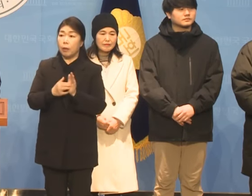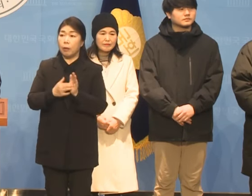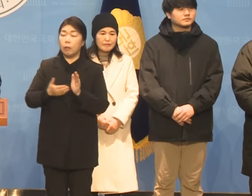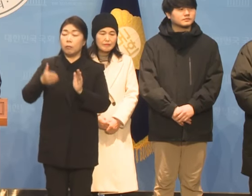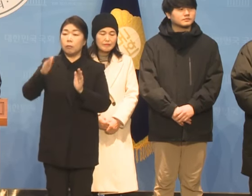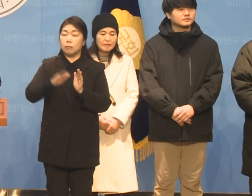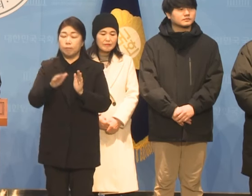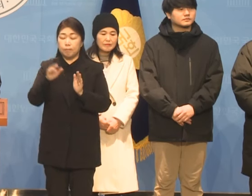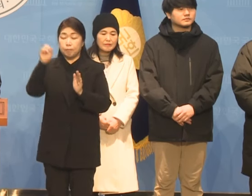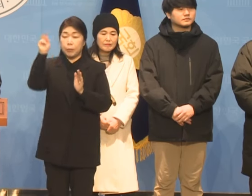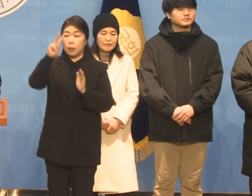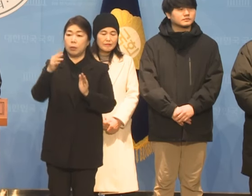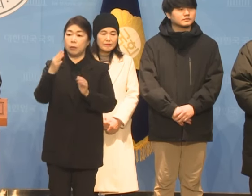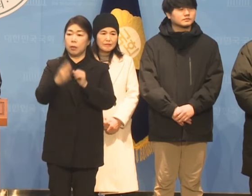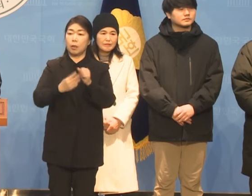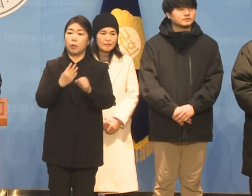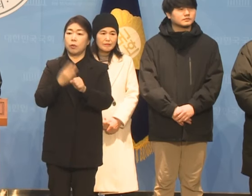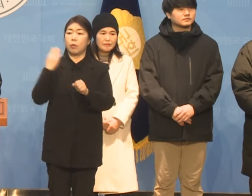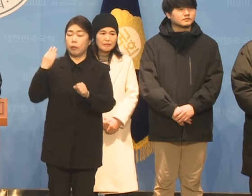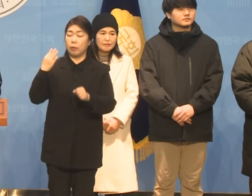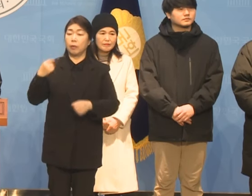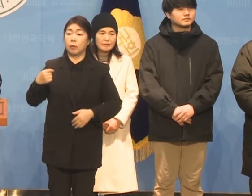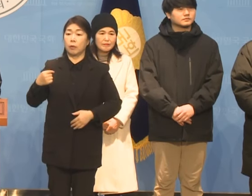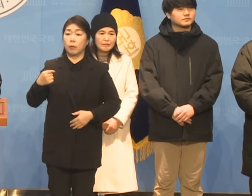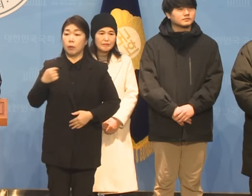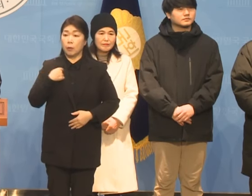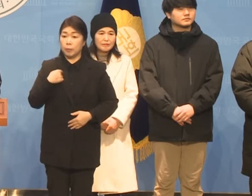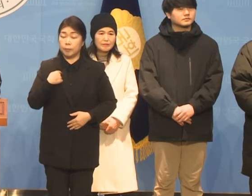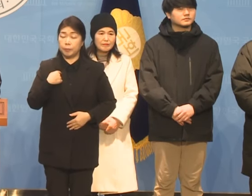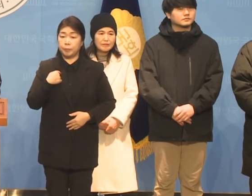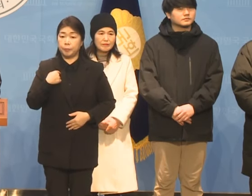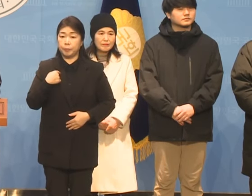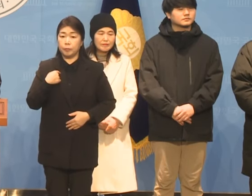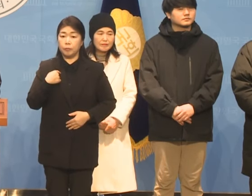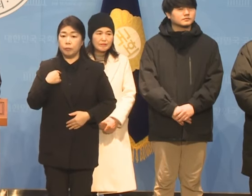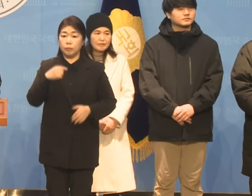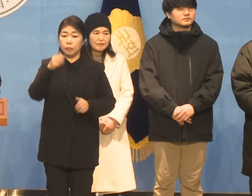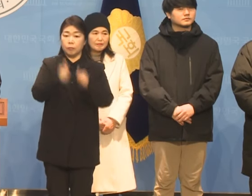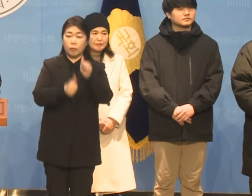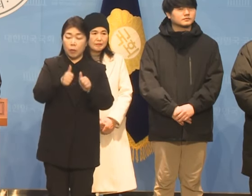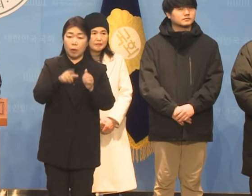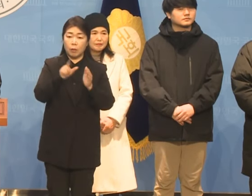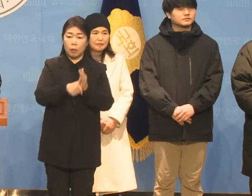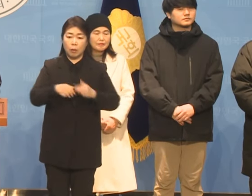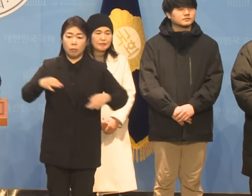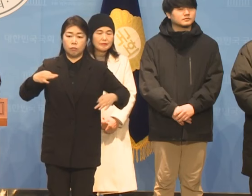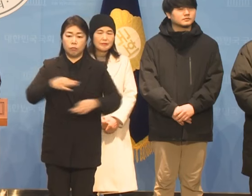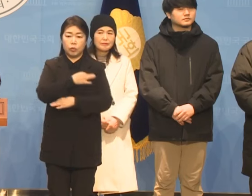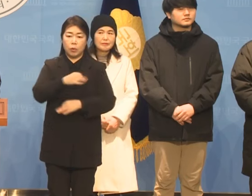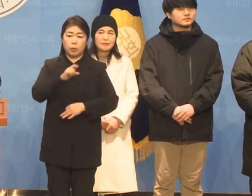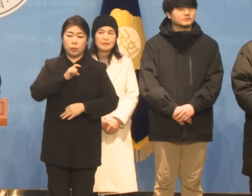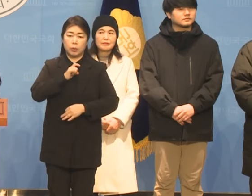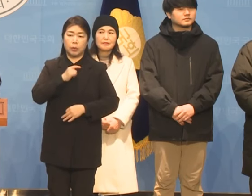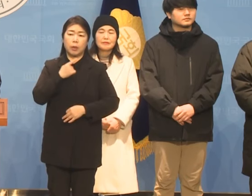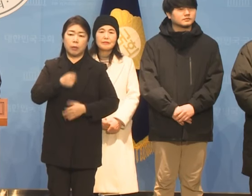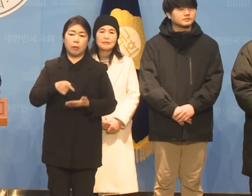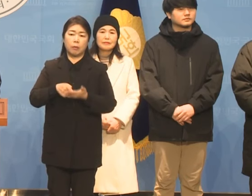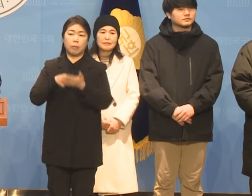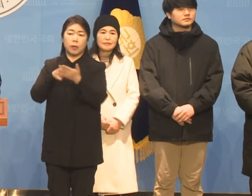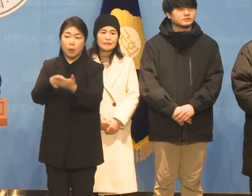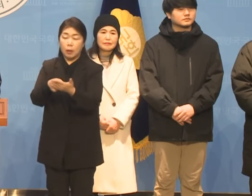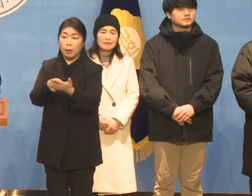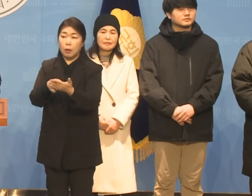그런데 4년 전 제가 경선에 부정 경선 의혹을 제기했던 일을 빌미로